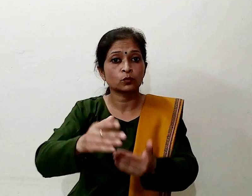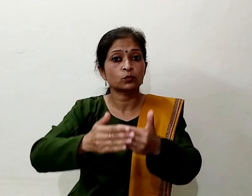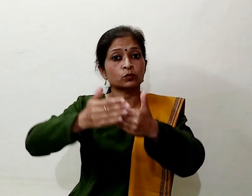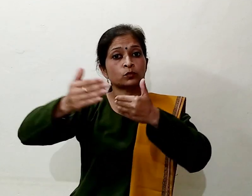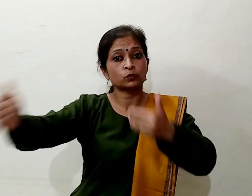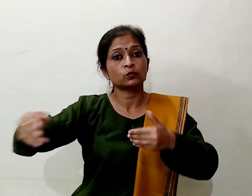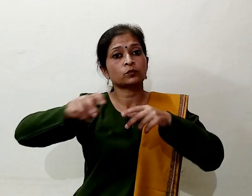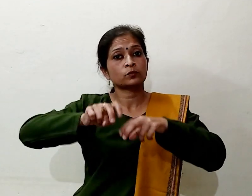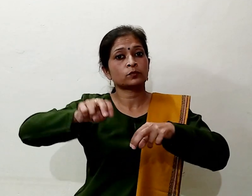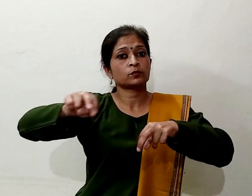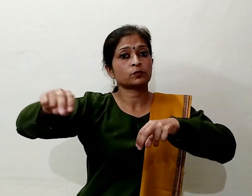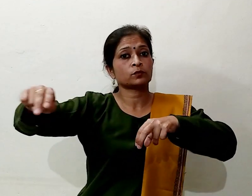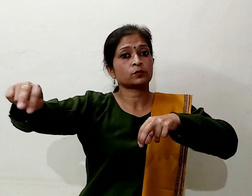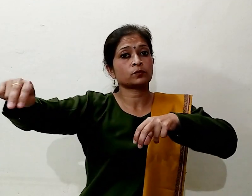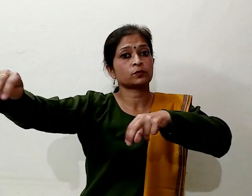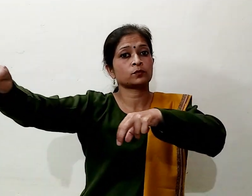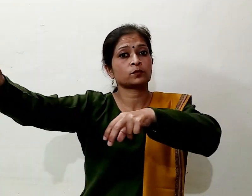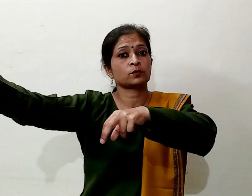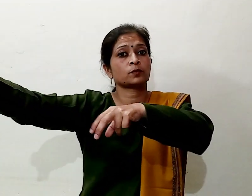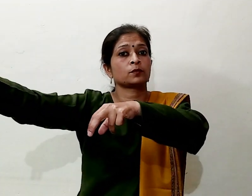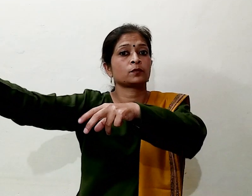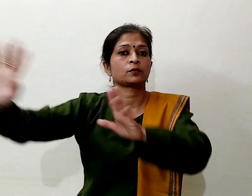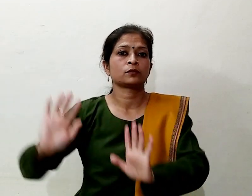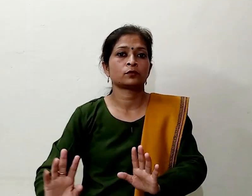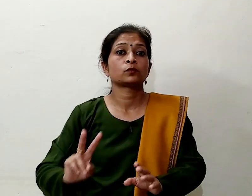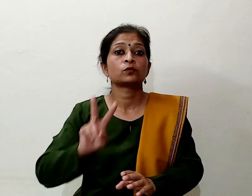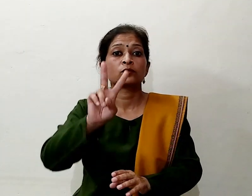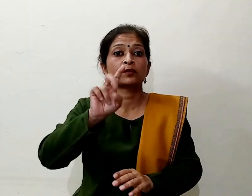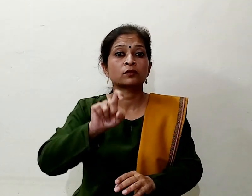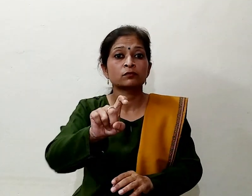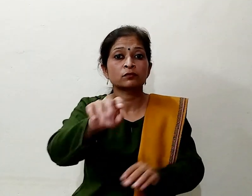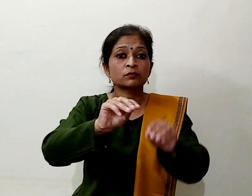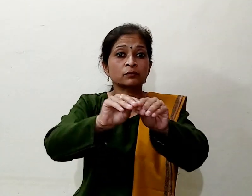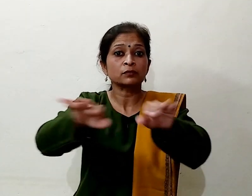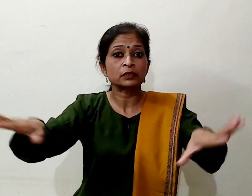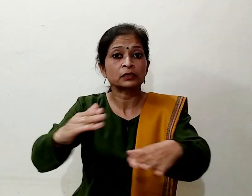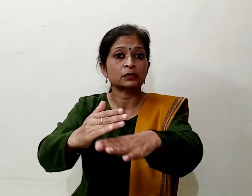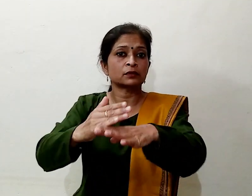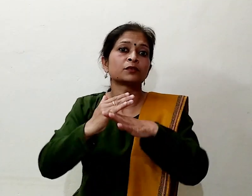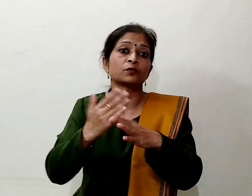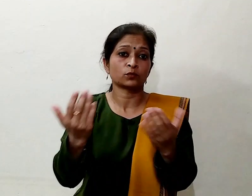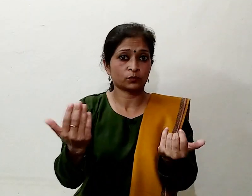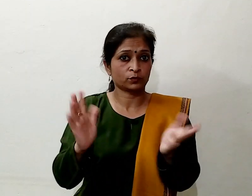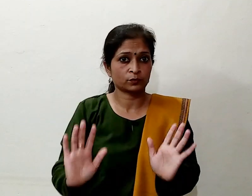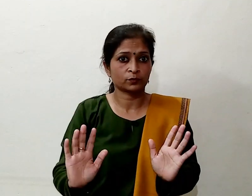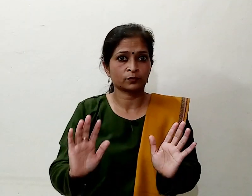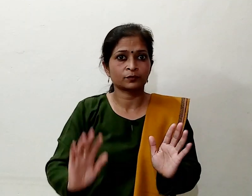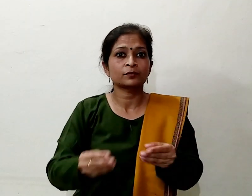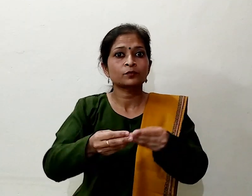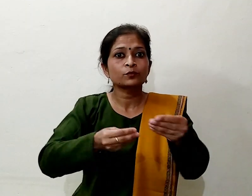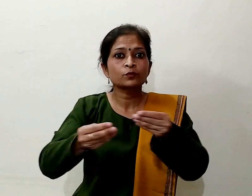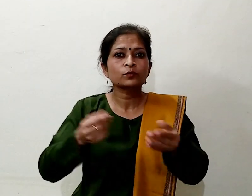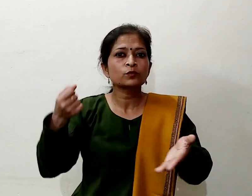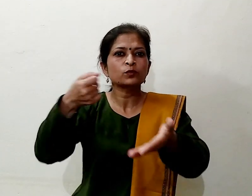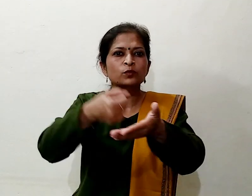दूरी बना कर चले जिससे की संक्रमण के खत्रे से बचा जा सके दुकानों पर पहुँचकर भीड ना करें